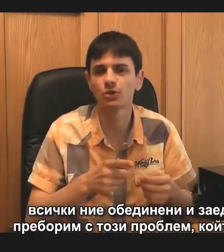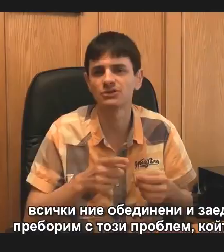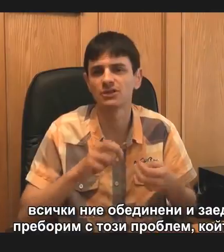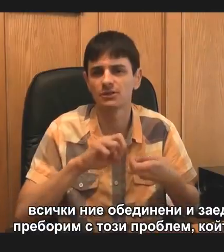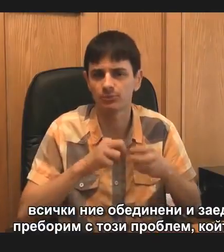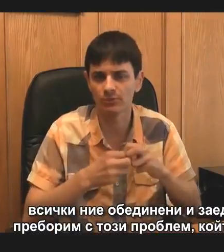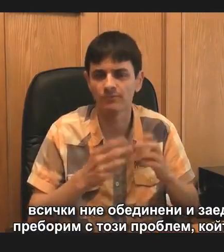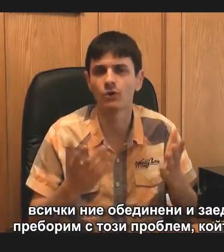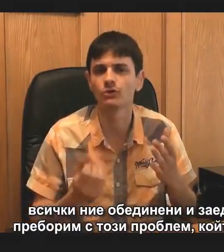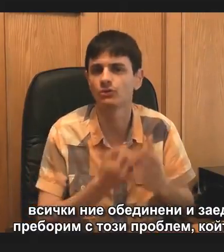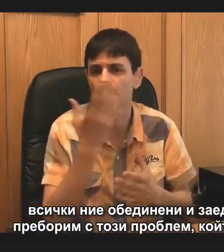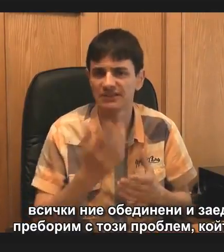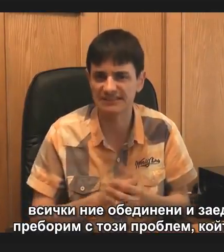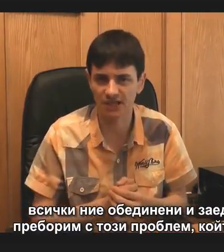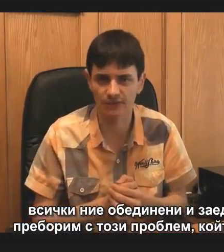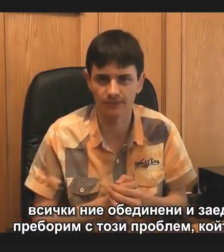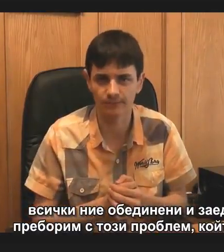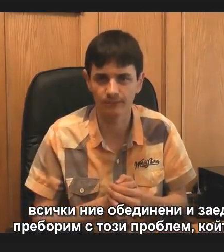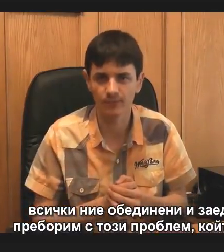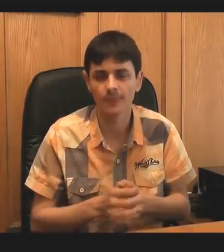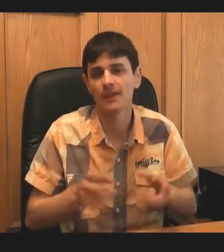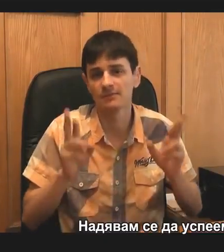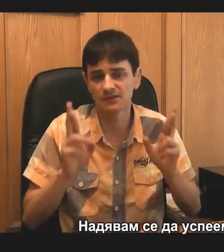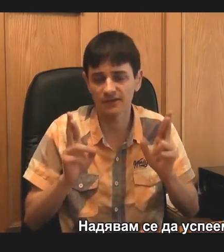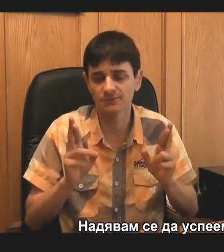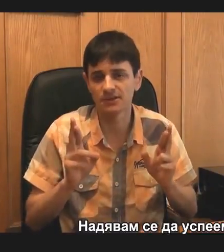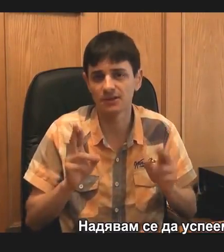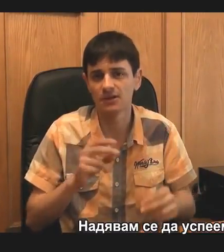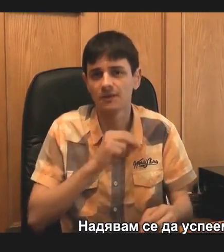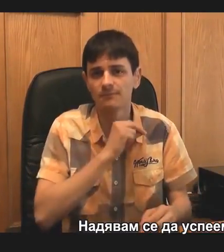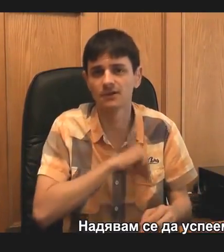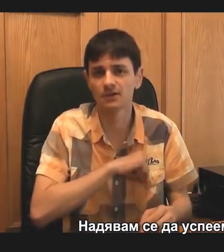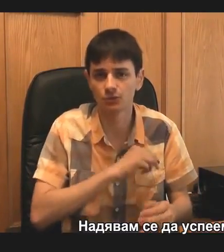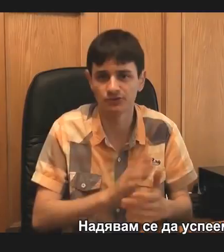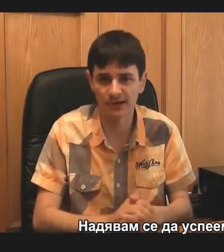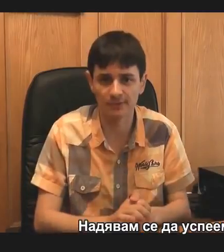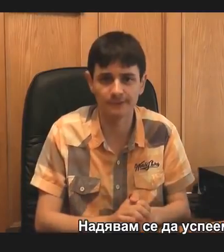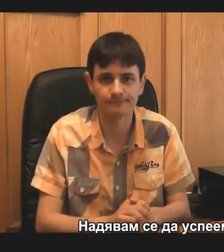този проблем, който изниква. Надявам се да успееме.